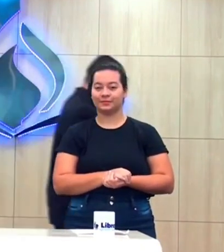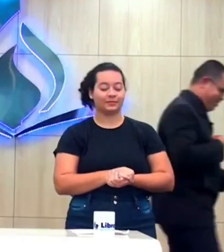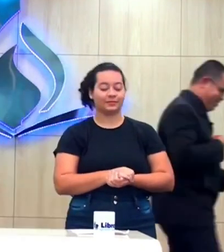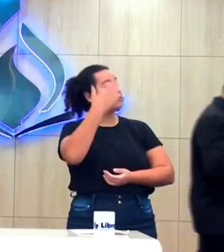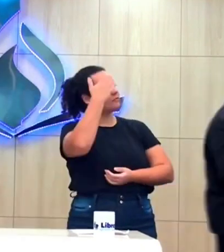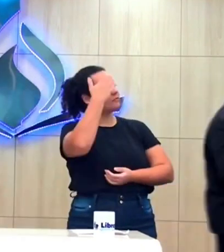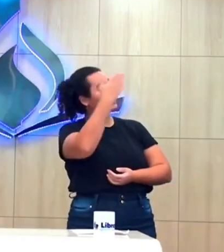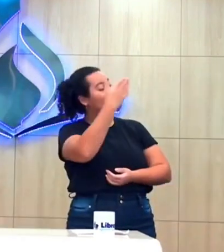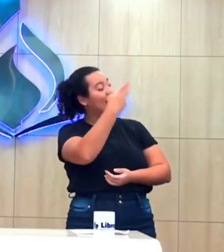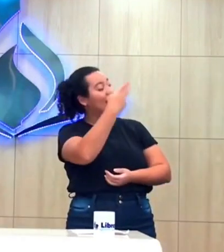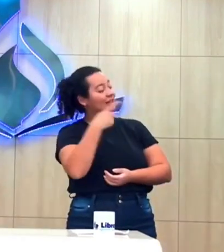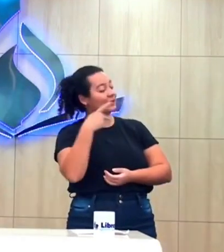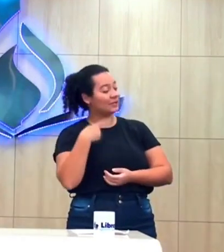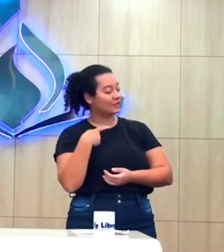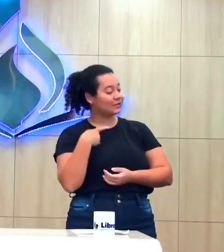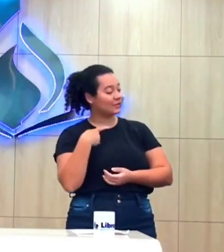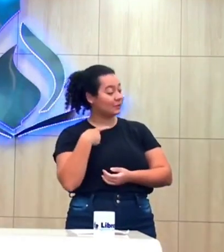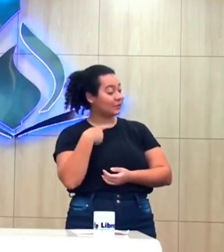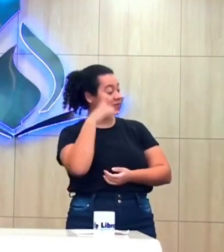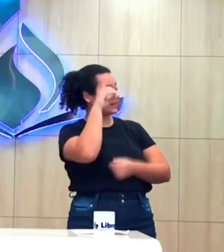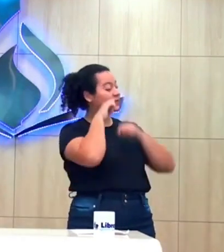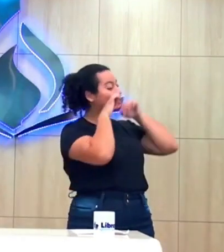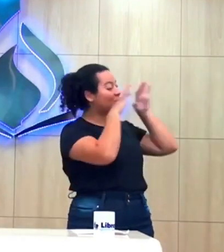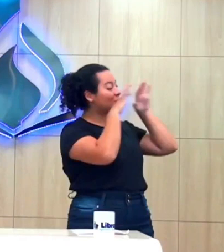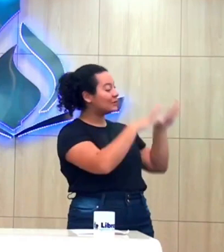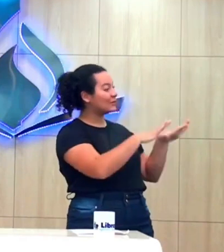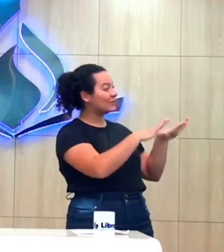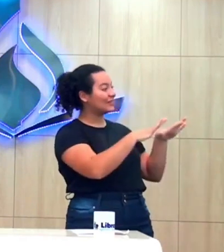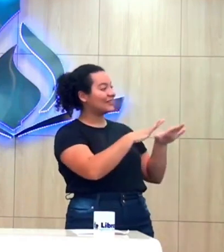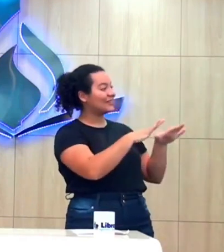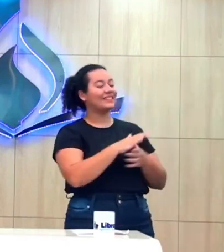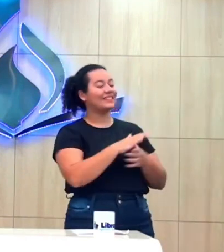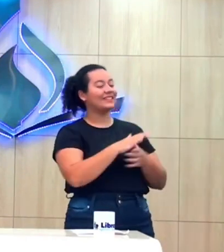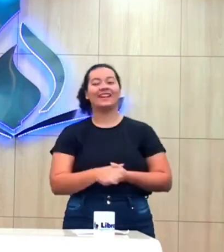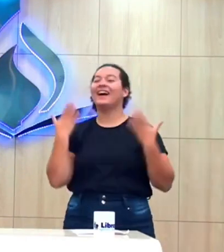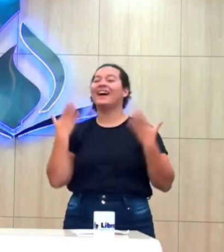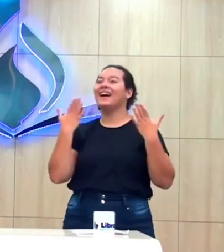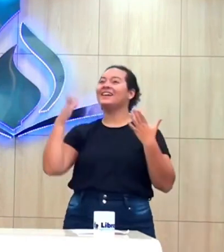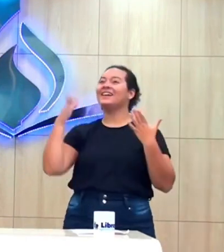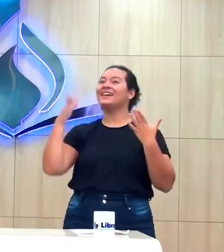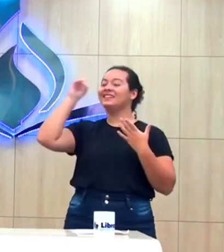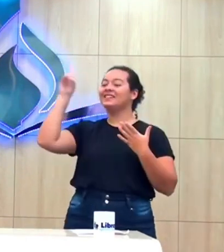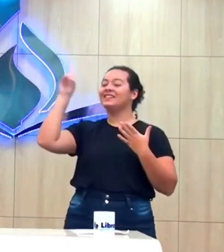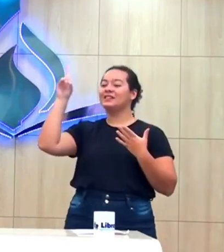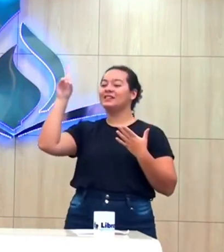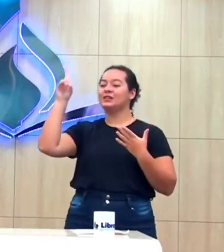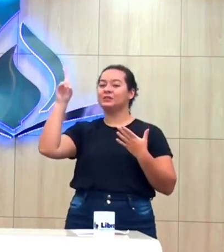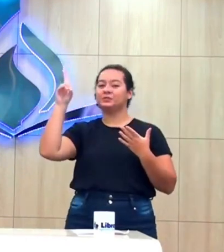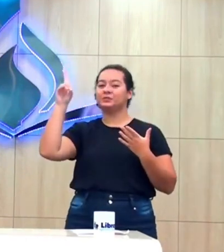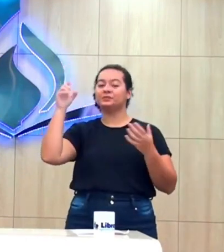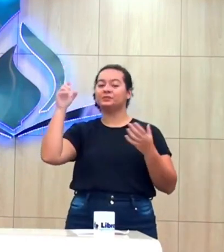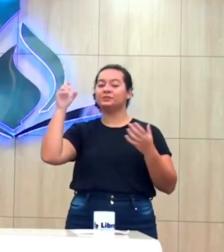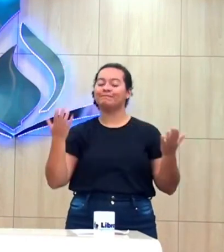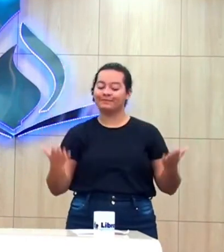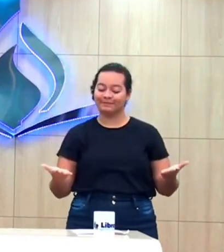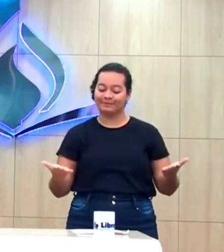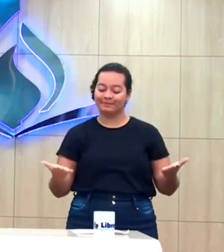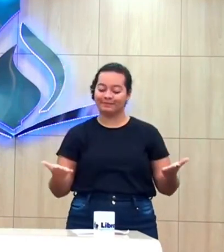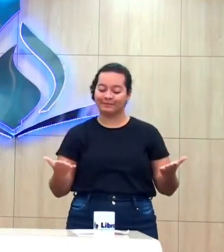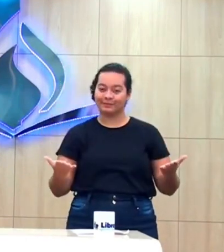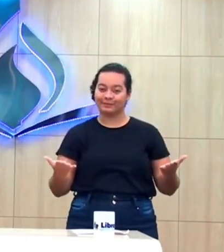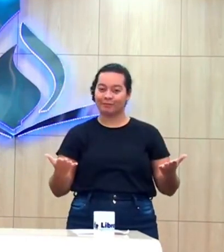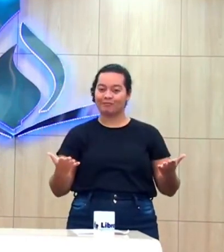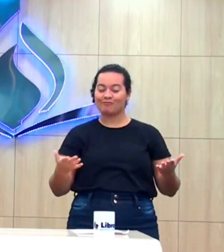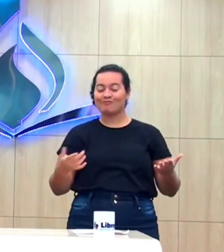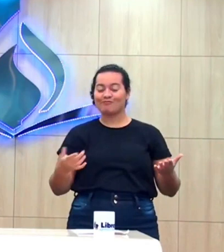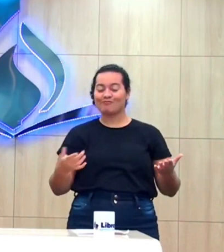Obrigada, pastor Flávio, Deus abençoe. Graças a Deus. Então, eu estou